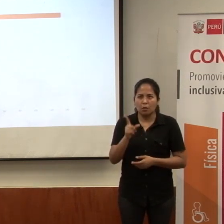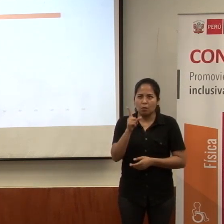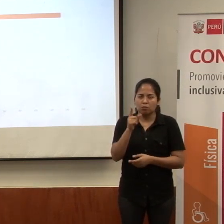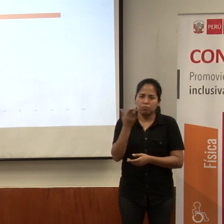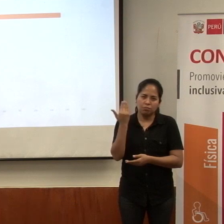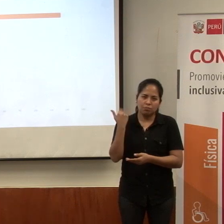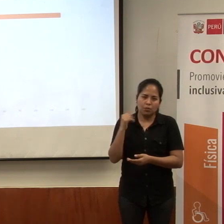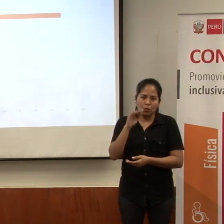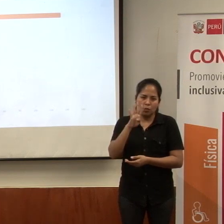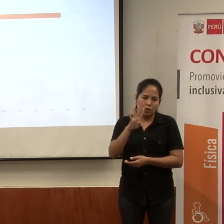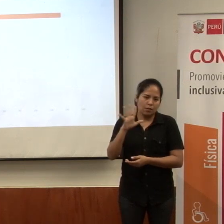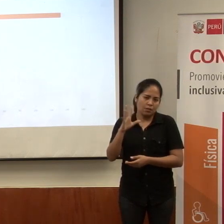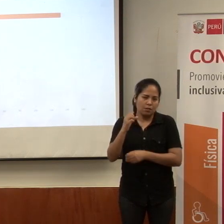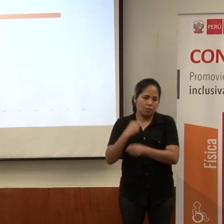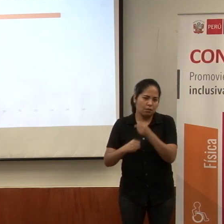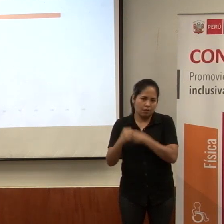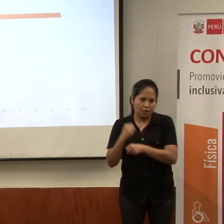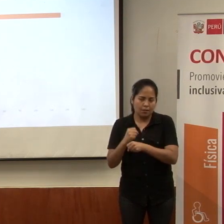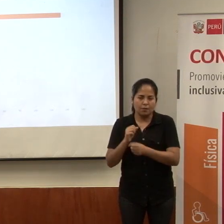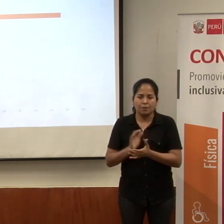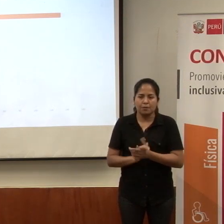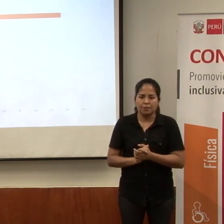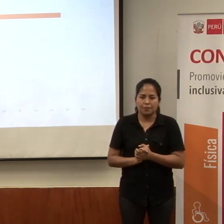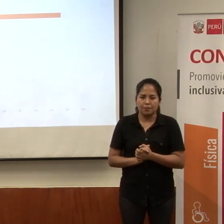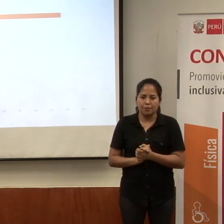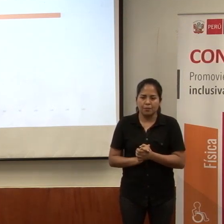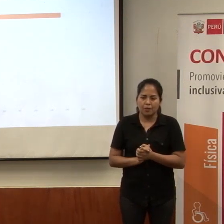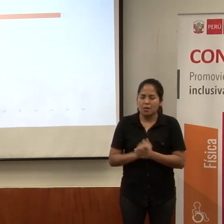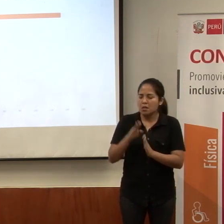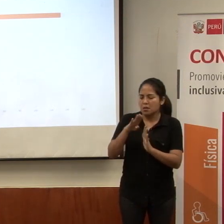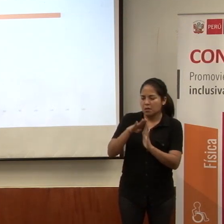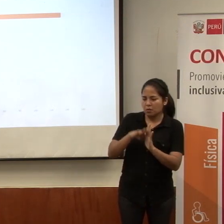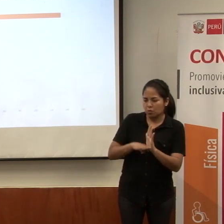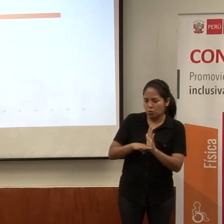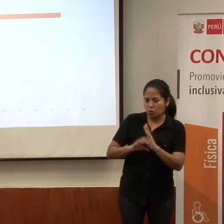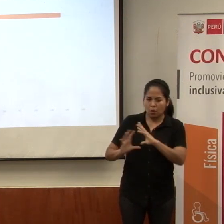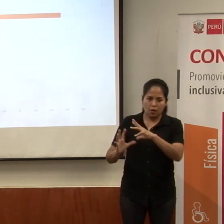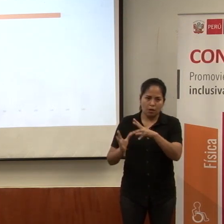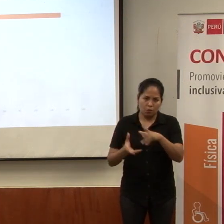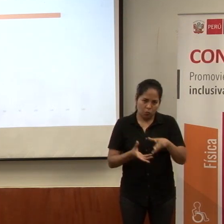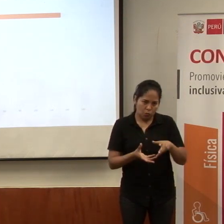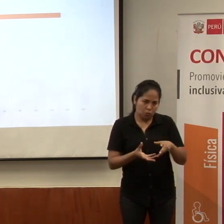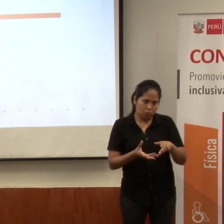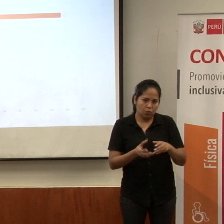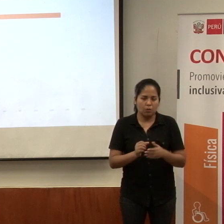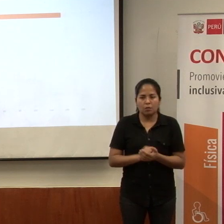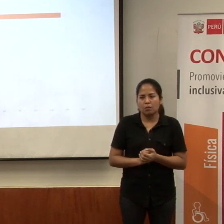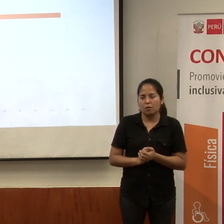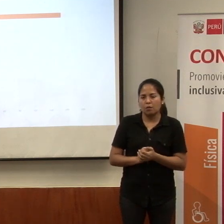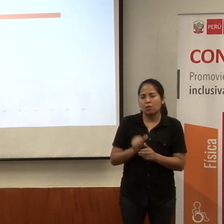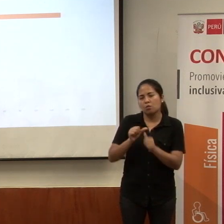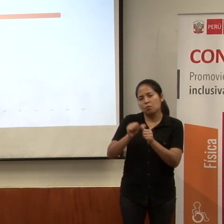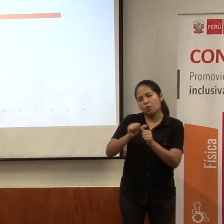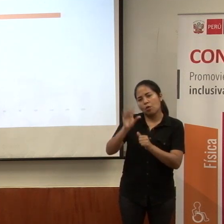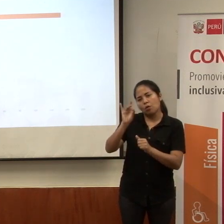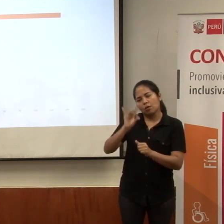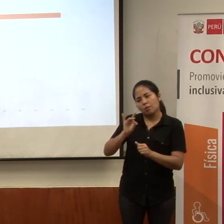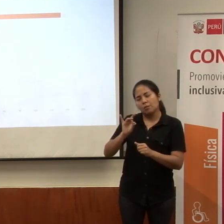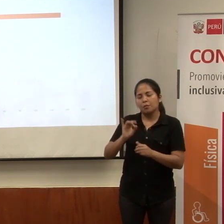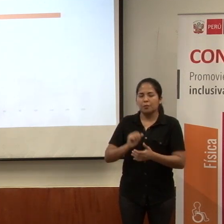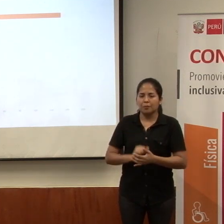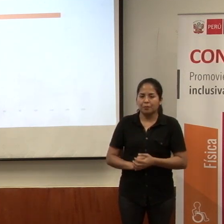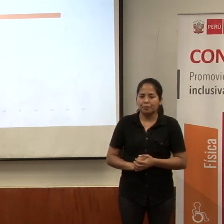menos, 35 años. ¿Sí? Y el octavo que la redujo más en el mundo. Entonces, antes los niños se morían por